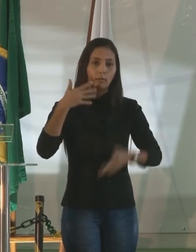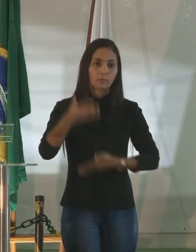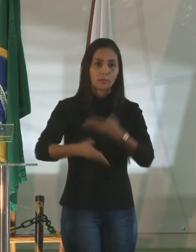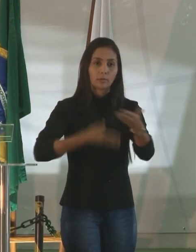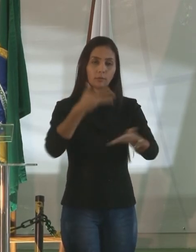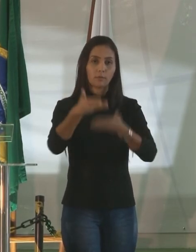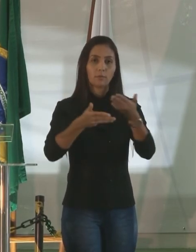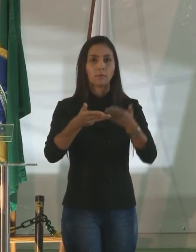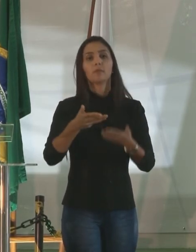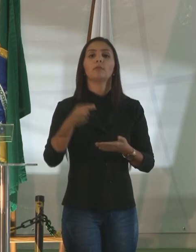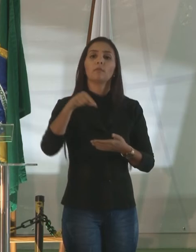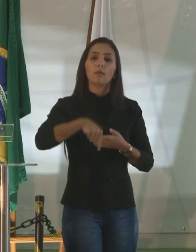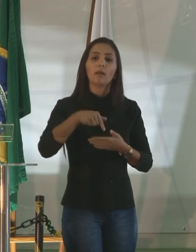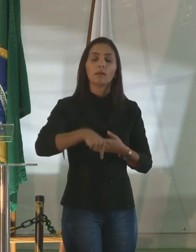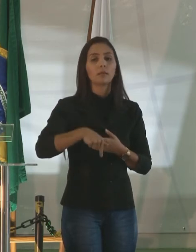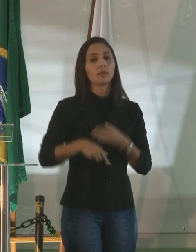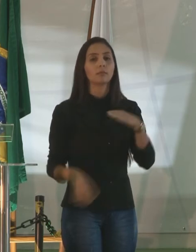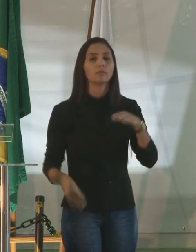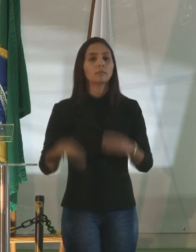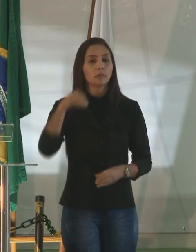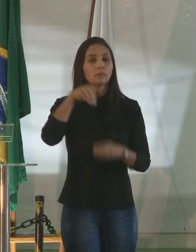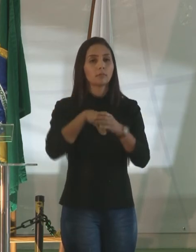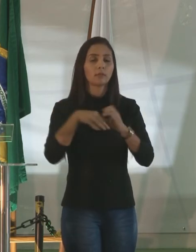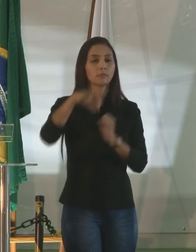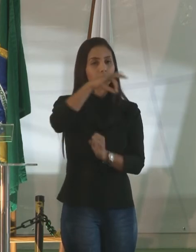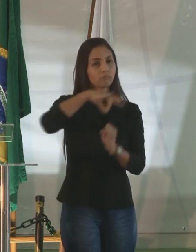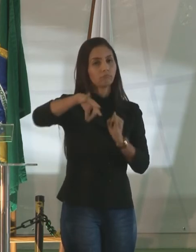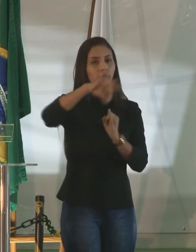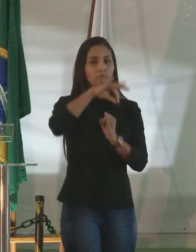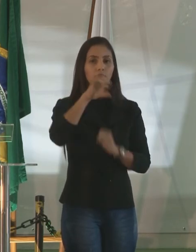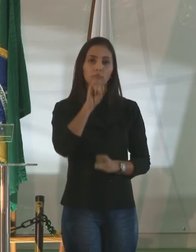aqui no Instituto Federal do Espírito Santo. Né?